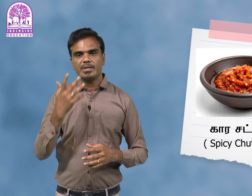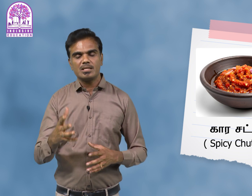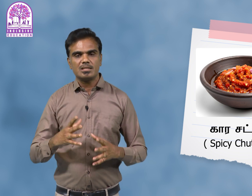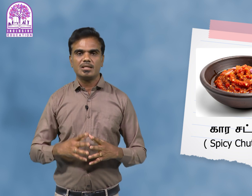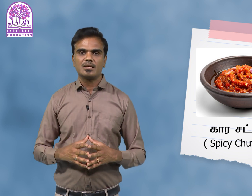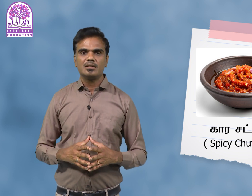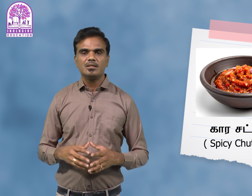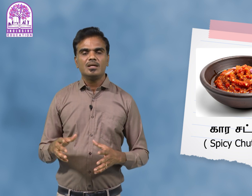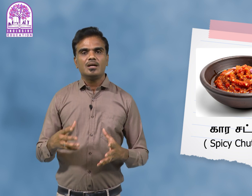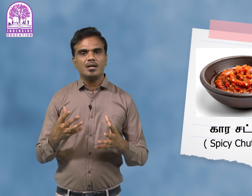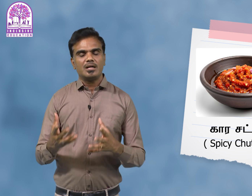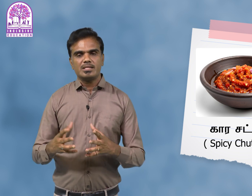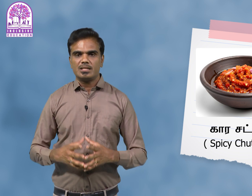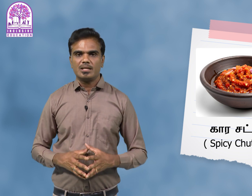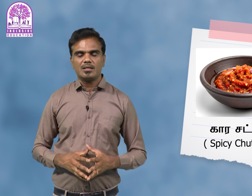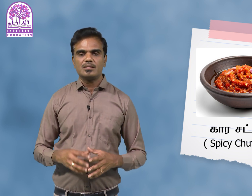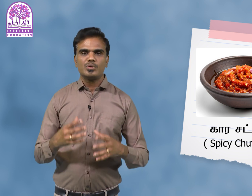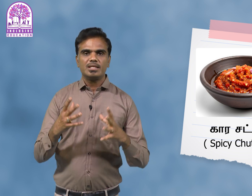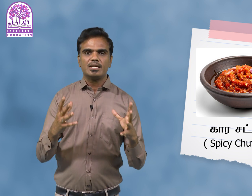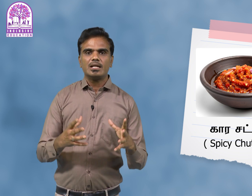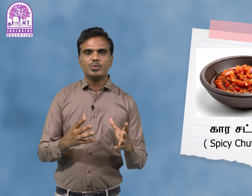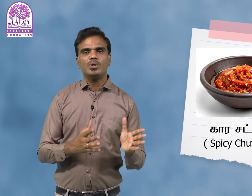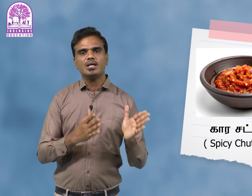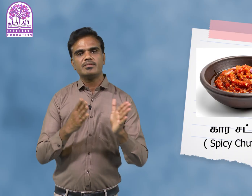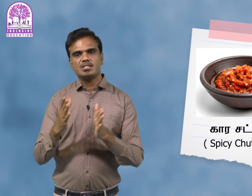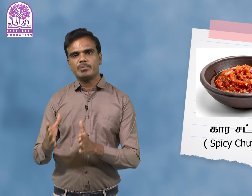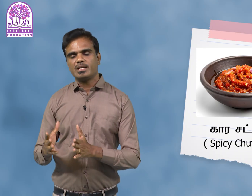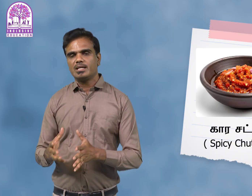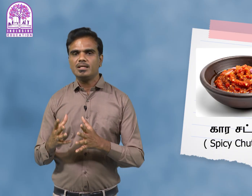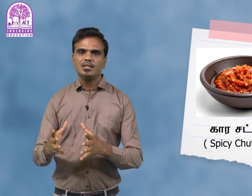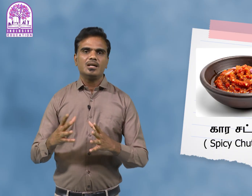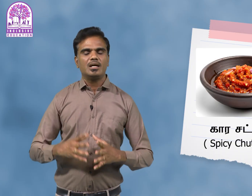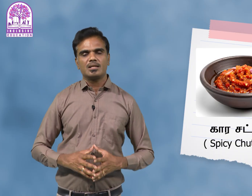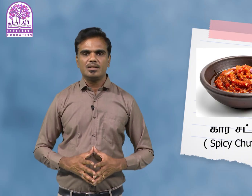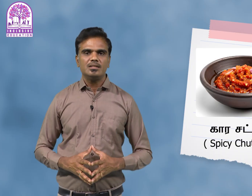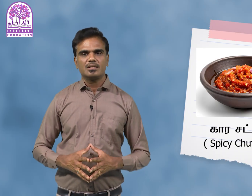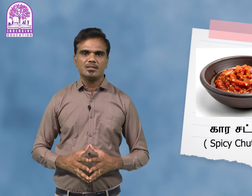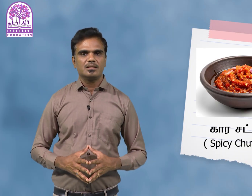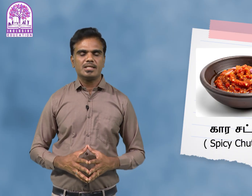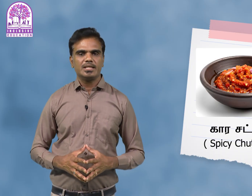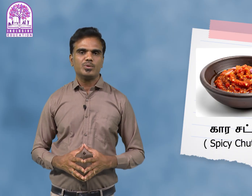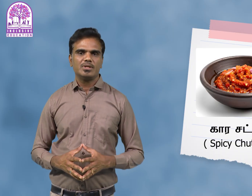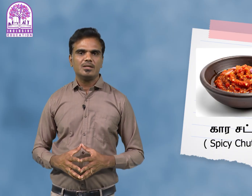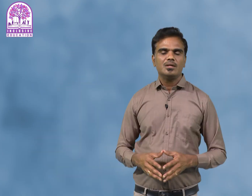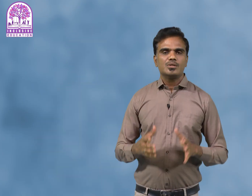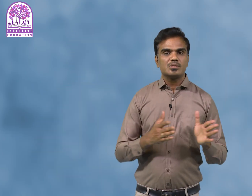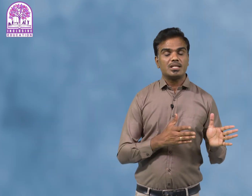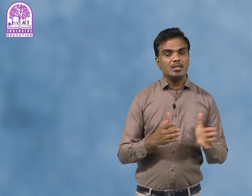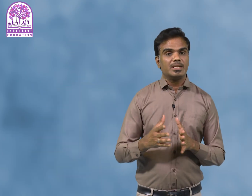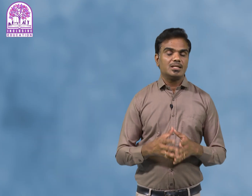மிளகாய் சட்னியாக இருக்கலாம், ஆனியன் சட்னியாக இருக்கலாம். ஸோ அது என்ன கலரோ அதை வச்சு என்ன பண்ணலாம், நீங்கள் அதுக்கான சட்னியாக கொண்டு வரலாம். ஸோ சட்னியில் பார்த்தீங்கன்னா